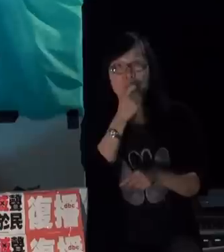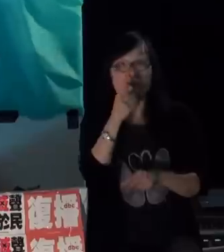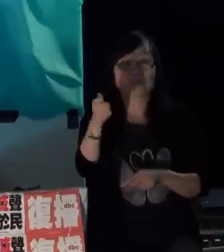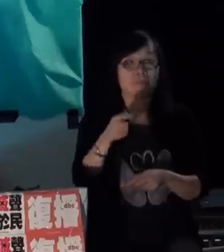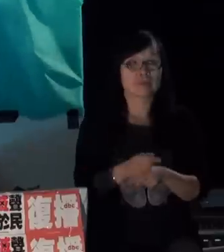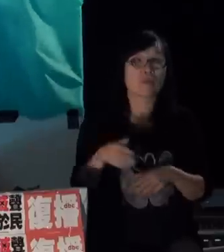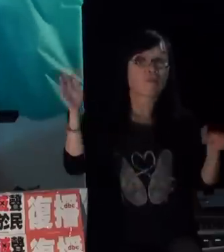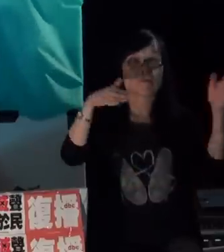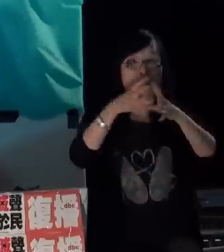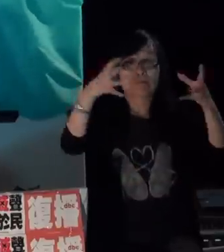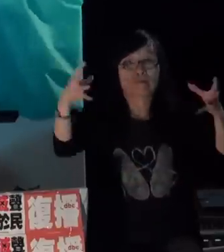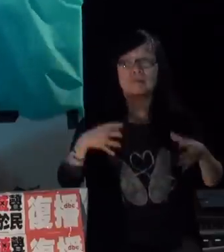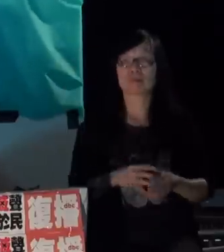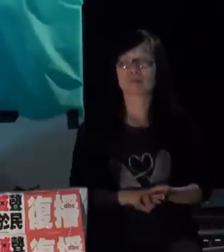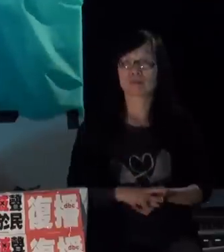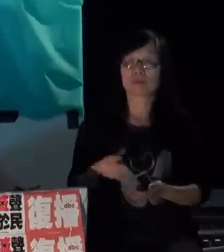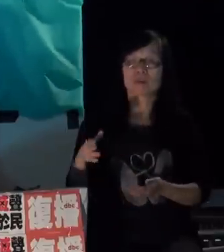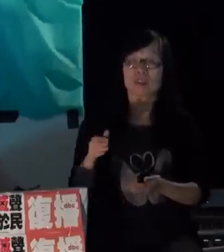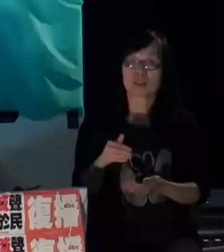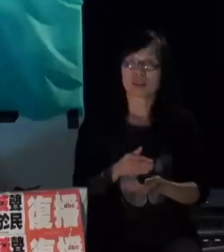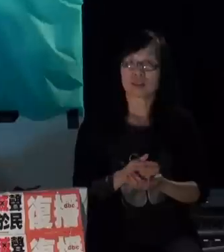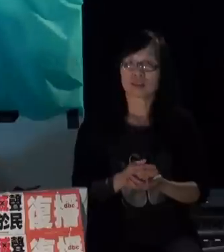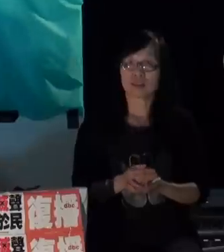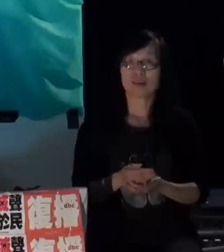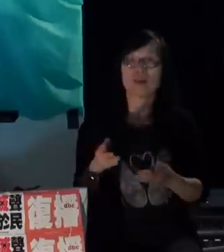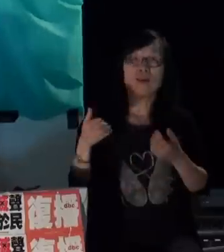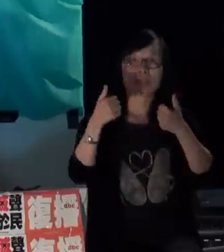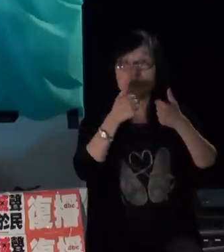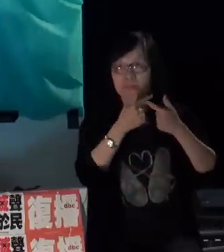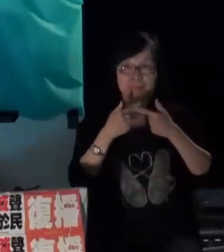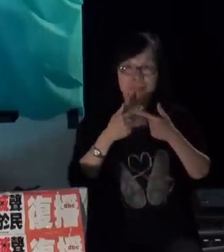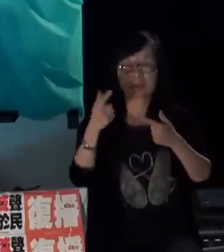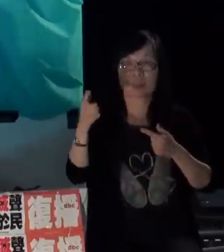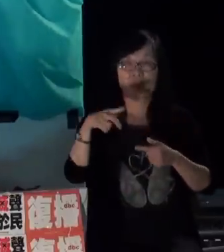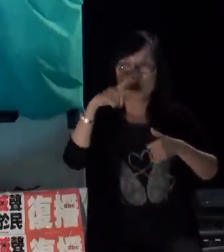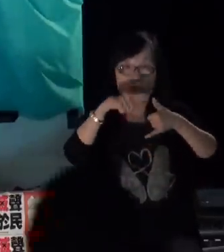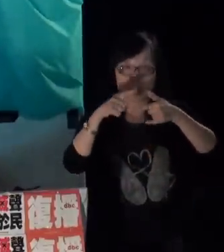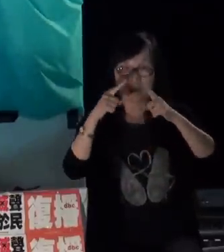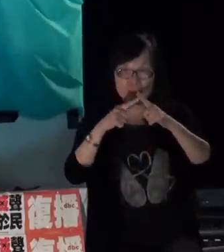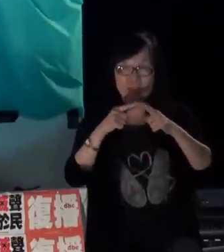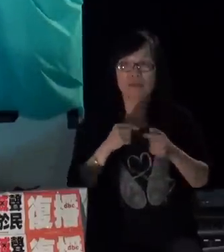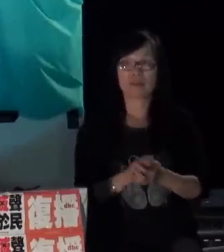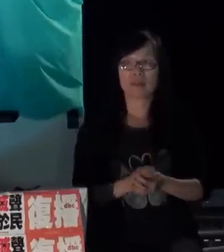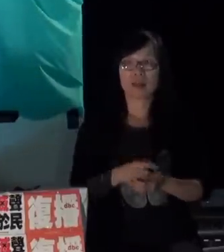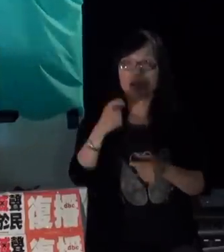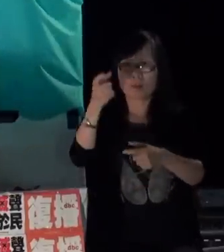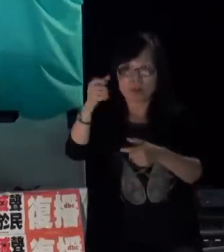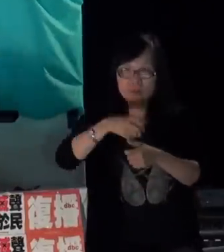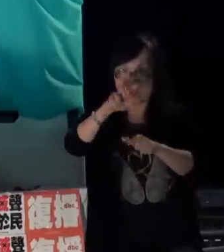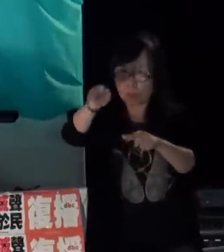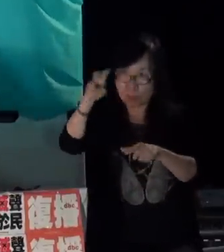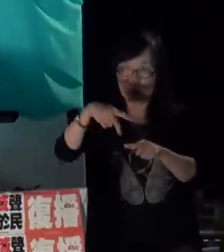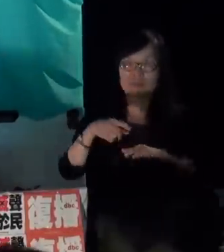講到未必吹雞的時候他們自己都有這個爭持、因為呢每人找個財主都支撐